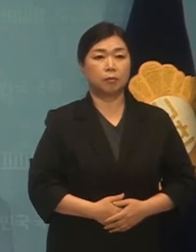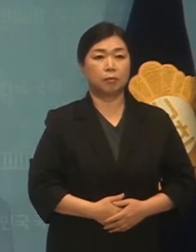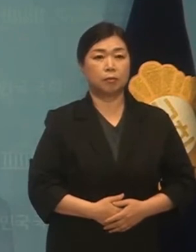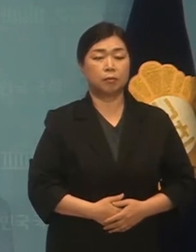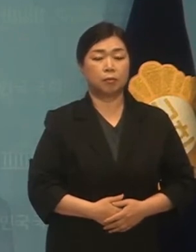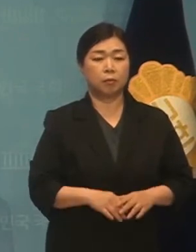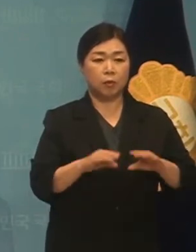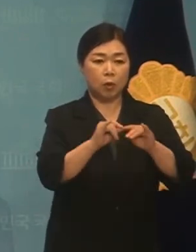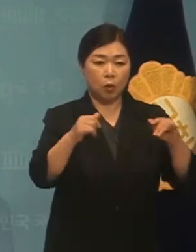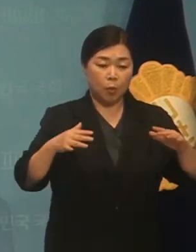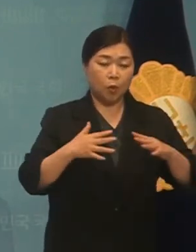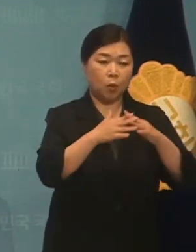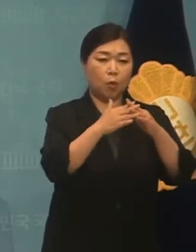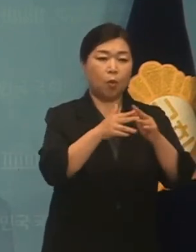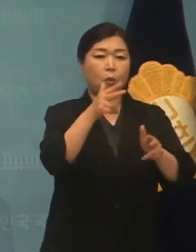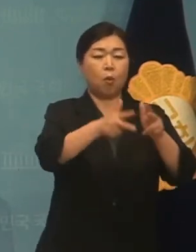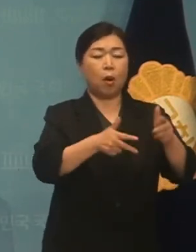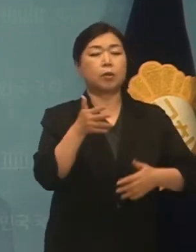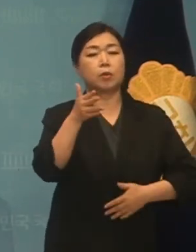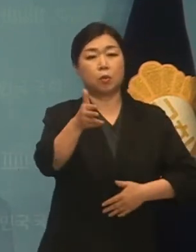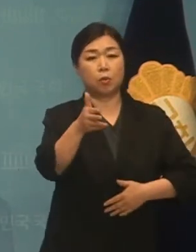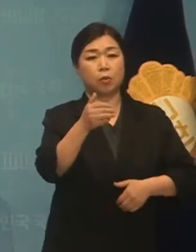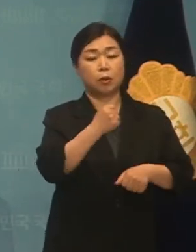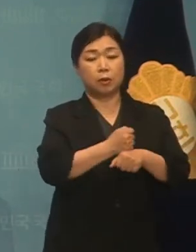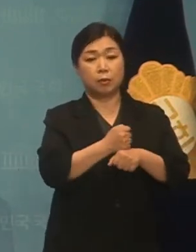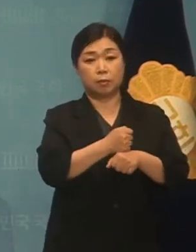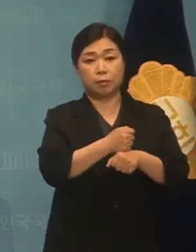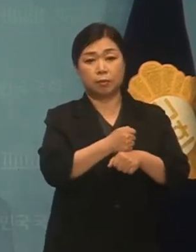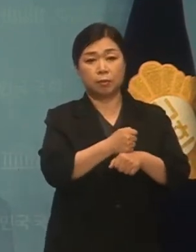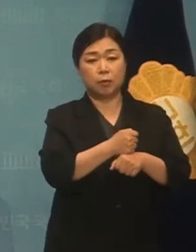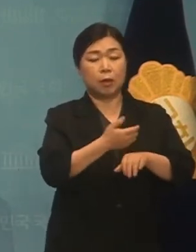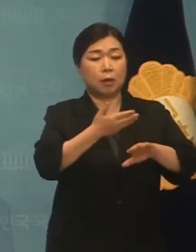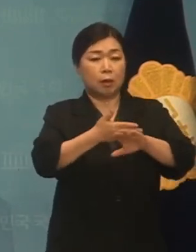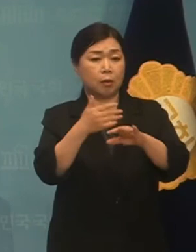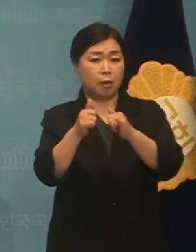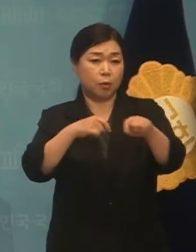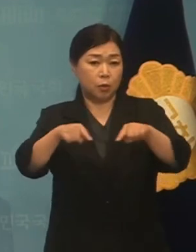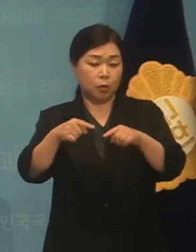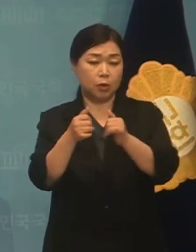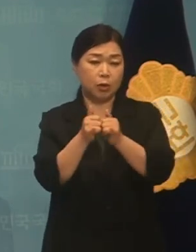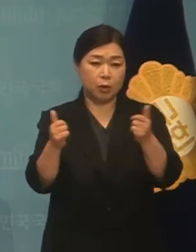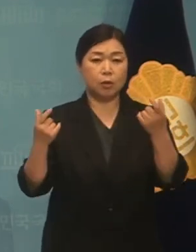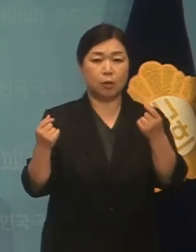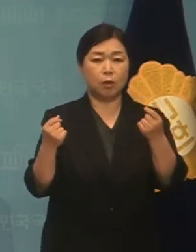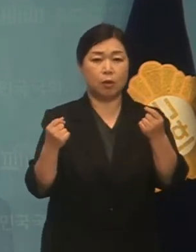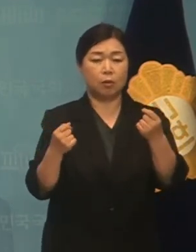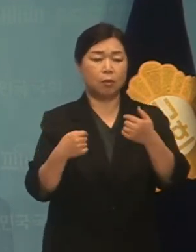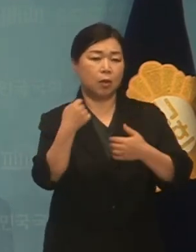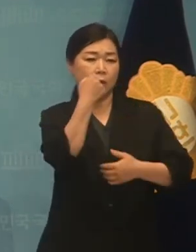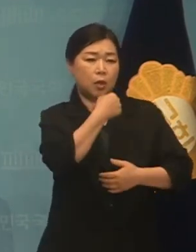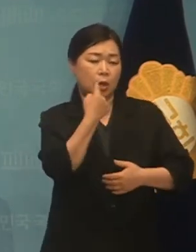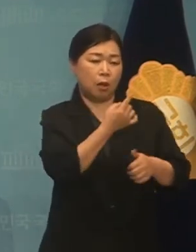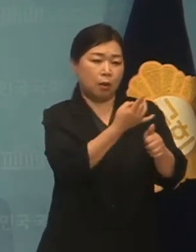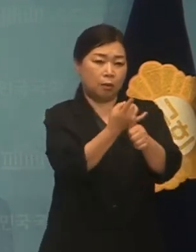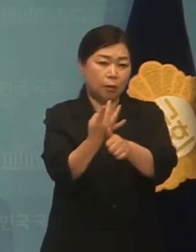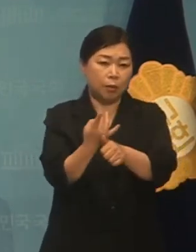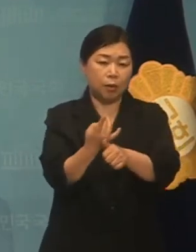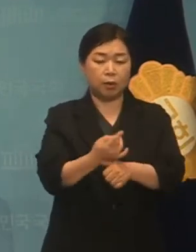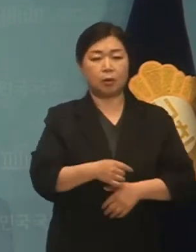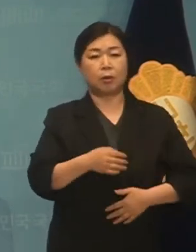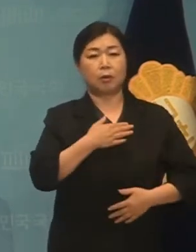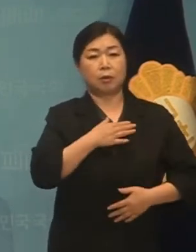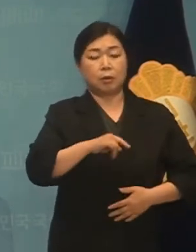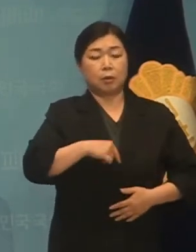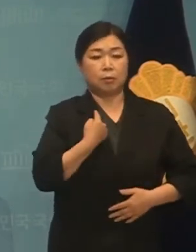토목공학을 전공한 저는 여타의 정치인들처럼 미사역으로 스스로를 이쁘게